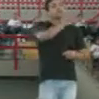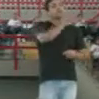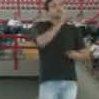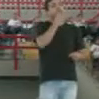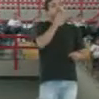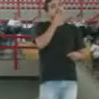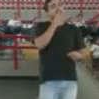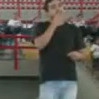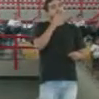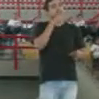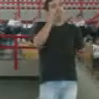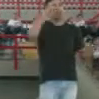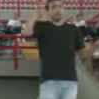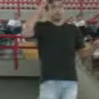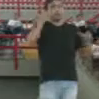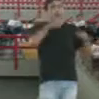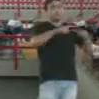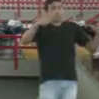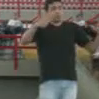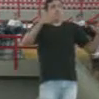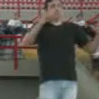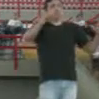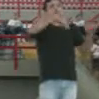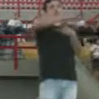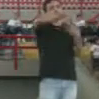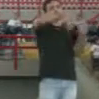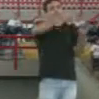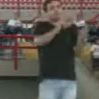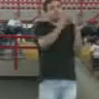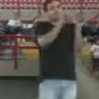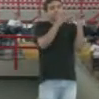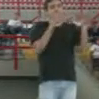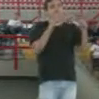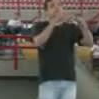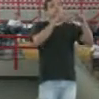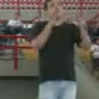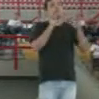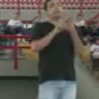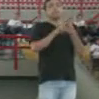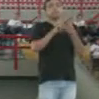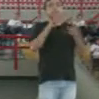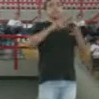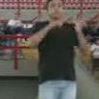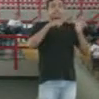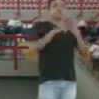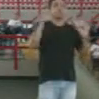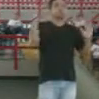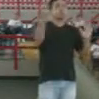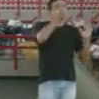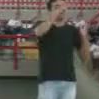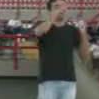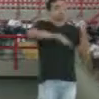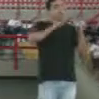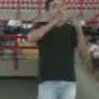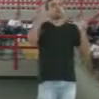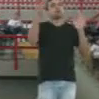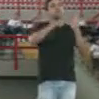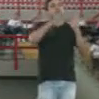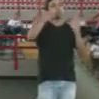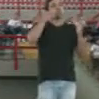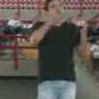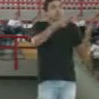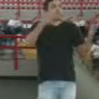dá dessa cultura de massa de porcaria. Cultura de massa é isso, quando todo mundo está lendo, quando todo mundo está vendo e ninguém